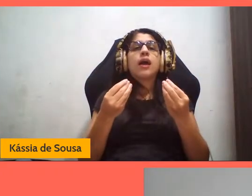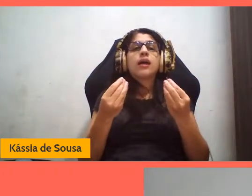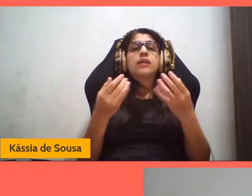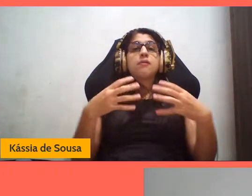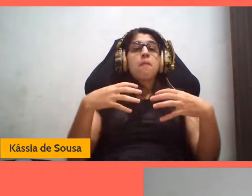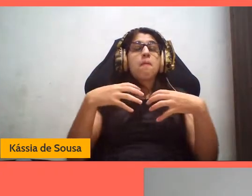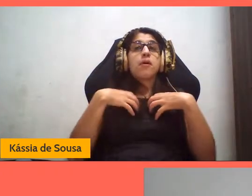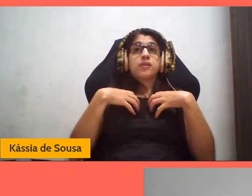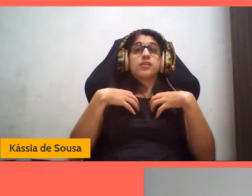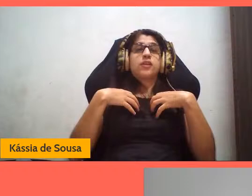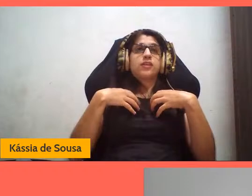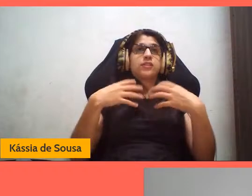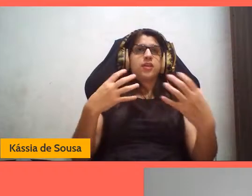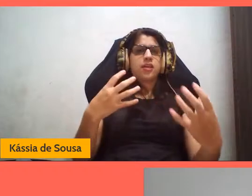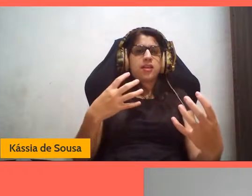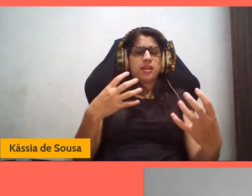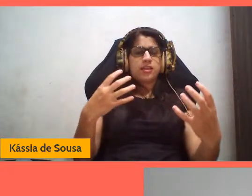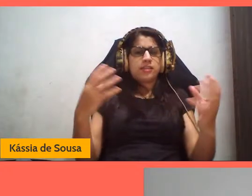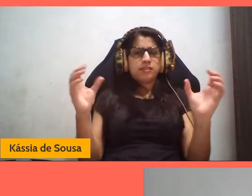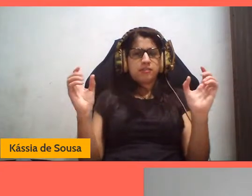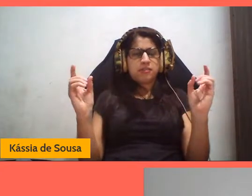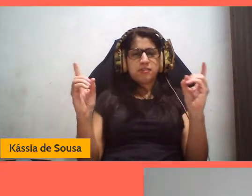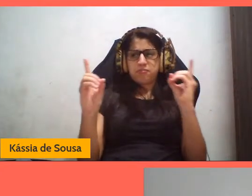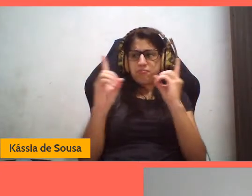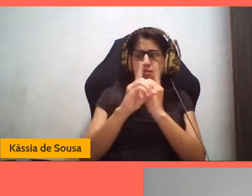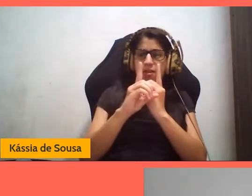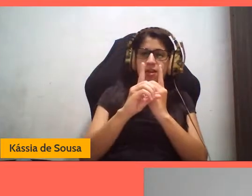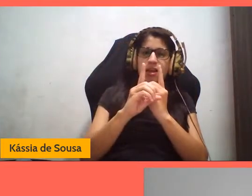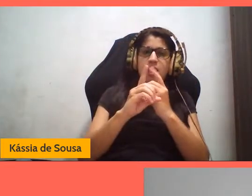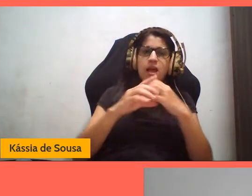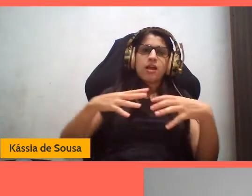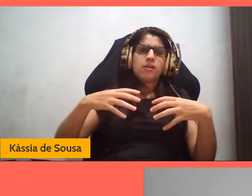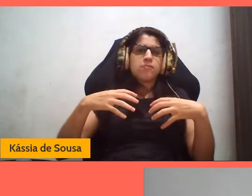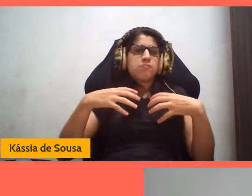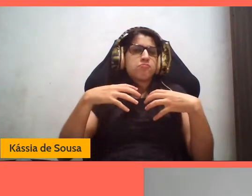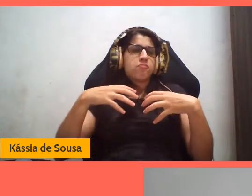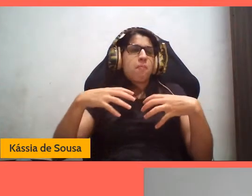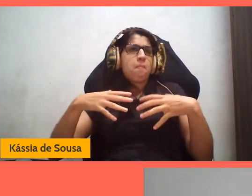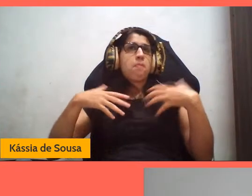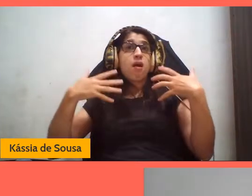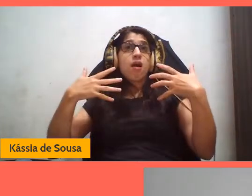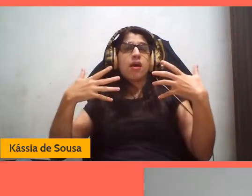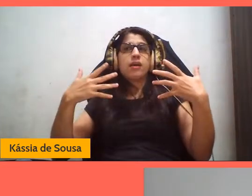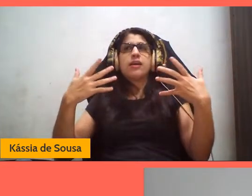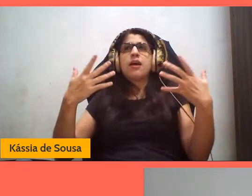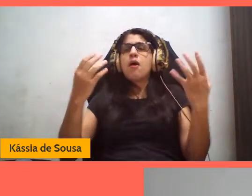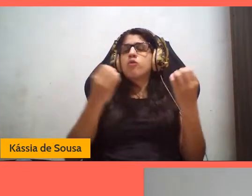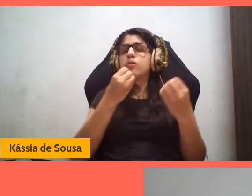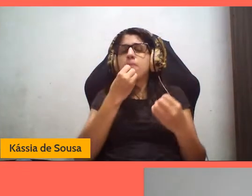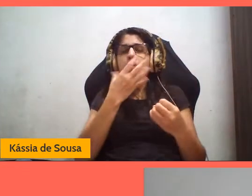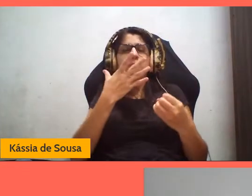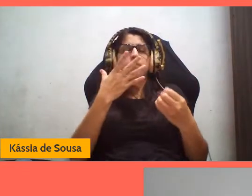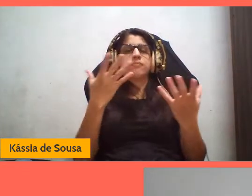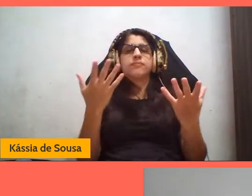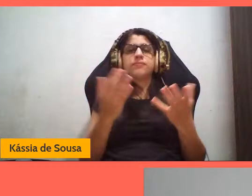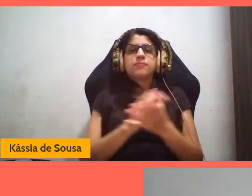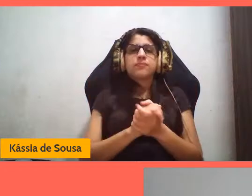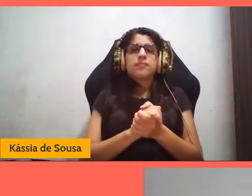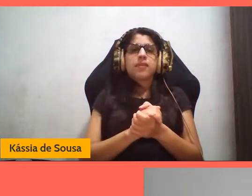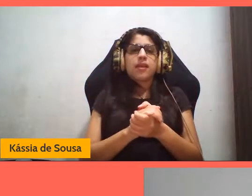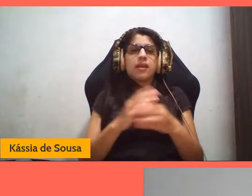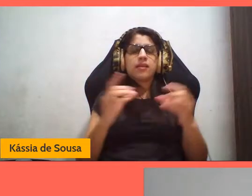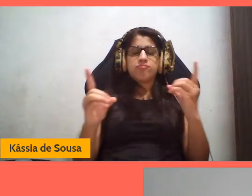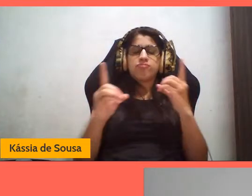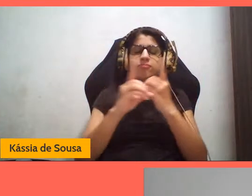tão surpreendente, tão maravilhosamente surpreendente. Acho que é diante disso que a gente se